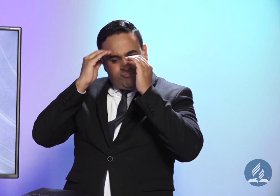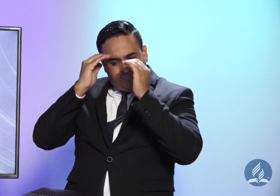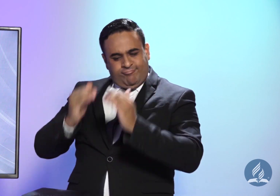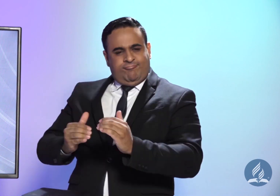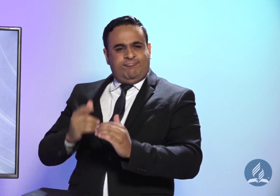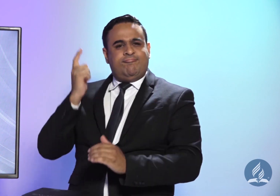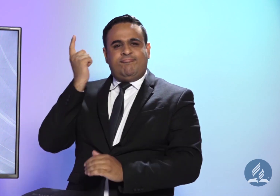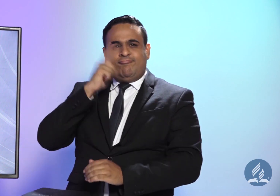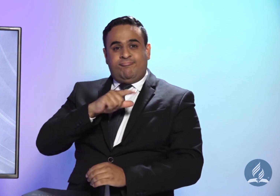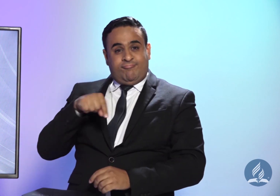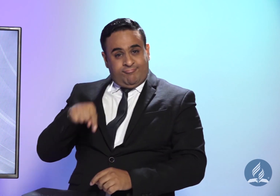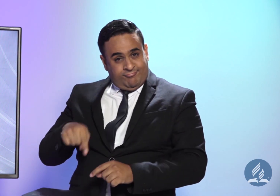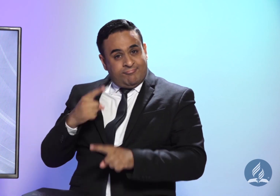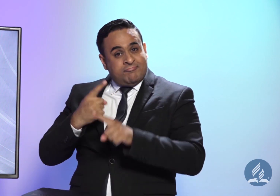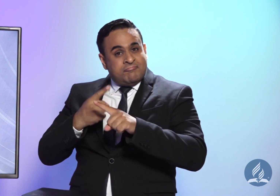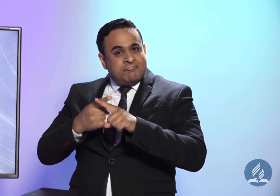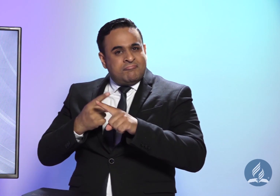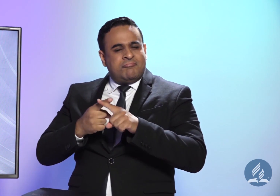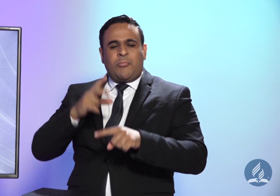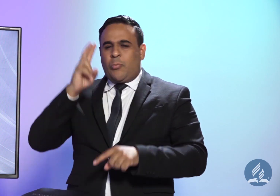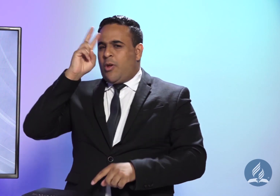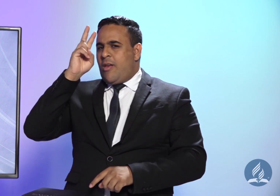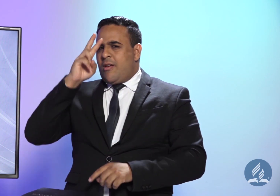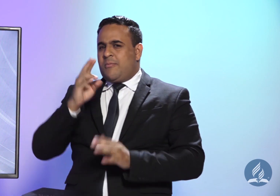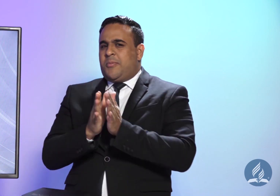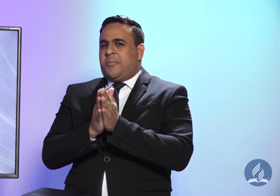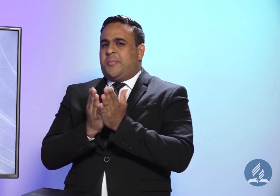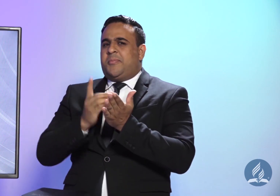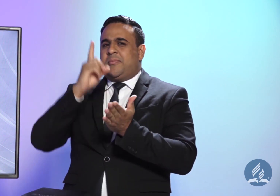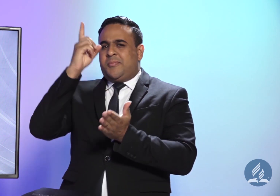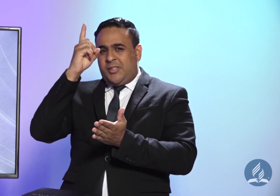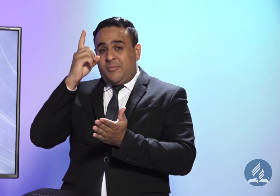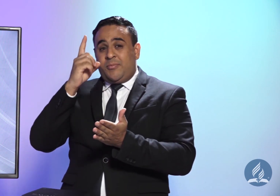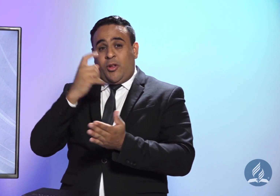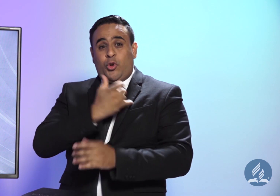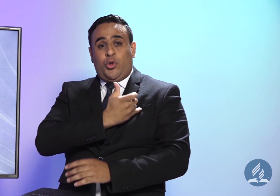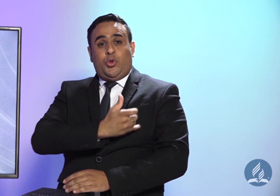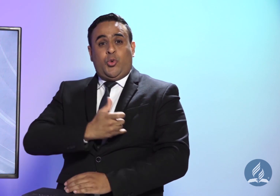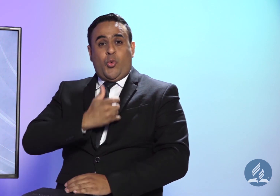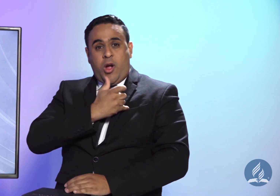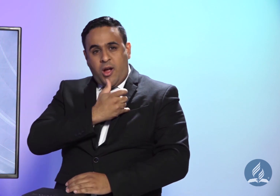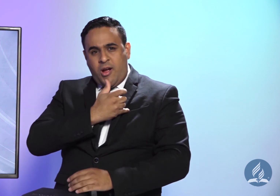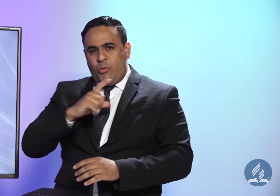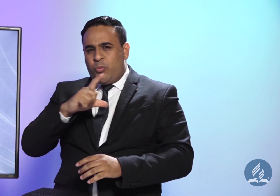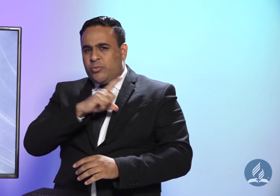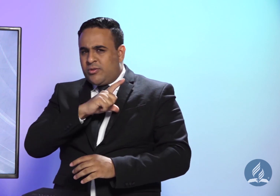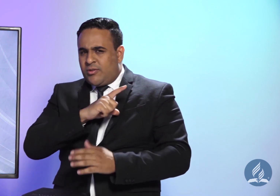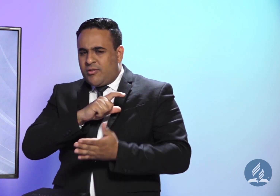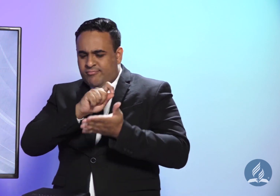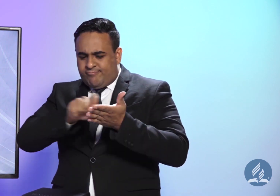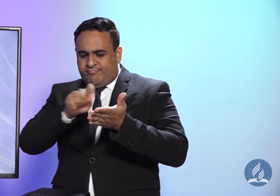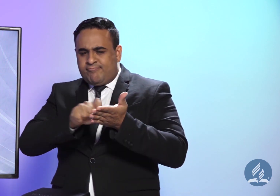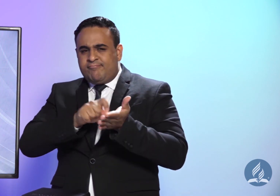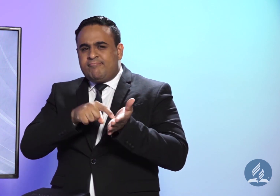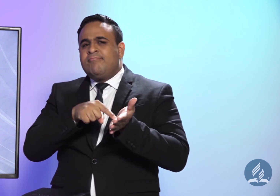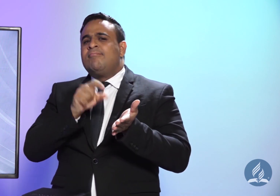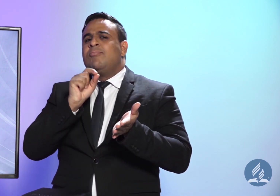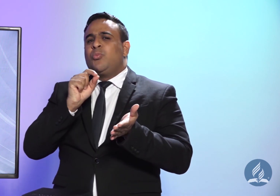a você confiar na palavra de Deus, a você obedecer a palavra de Deus, que a palavra de Deus é algo muito importante,